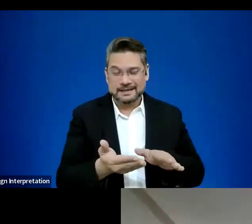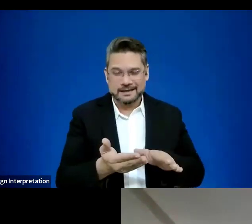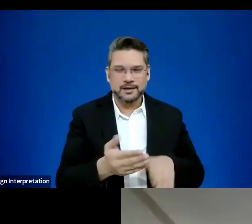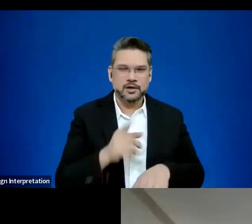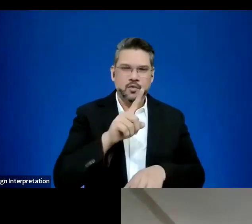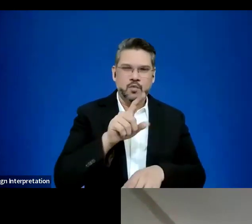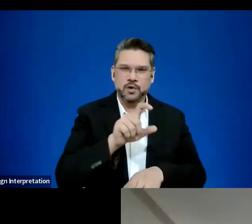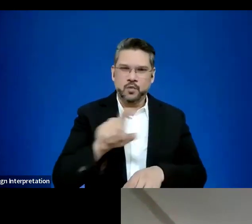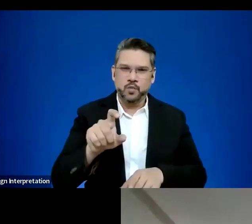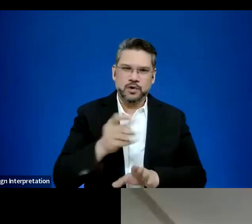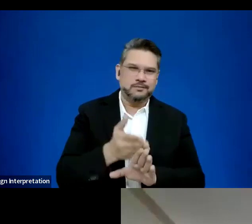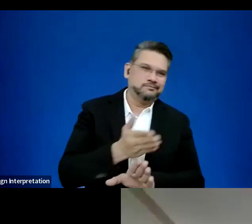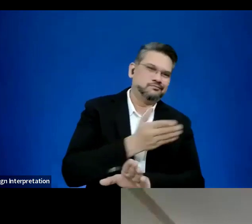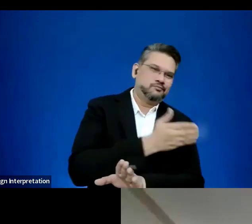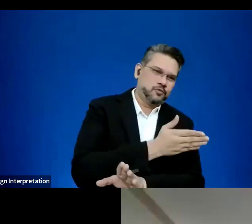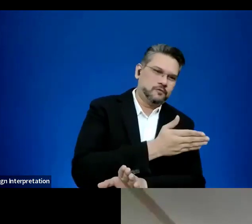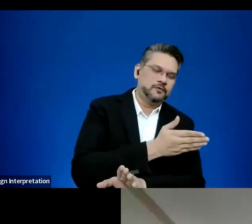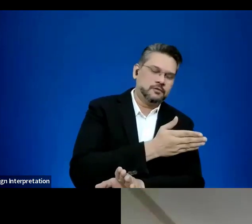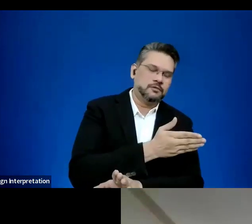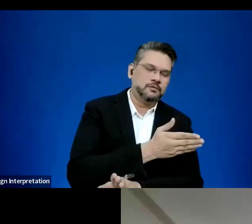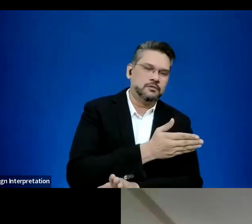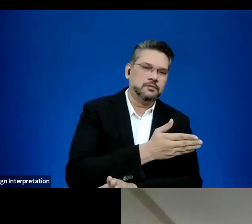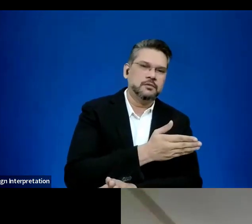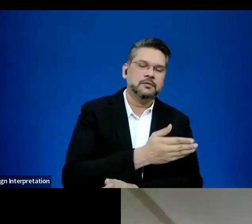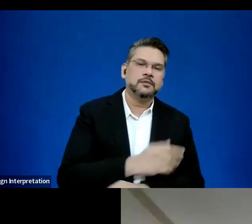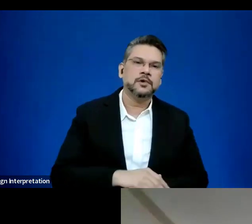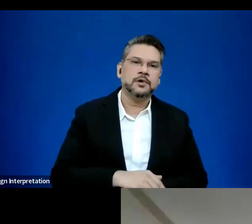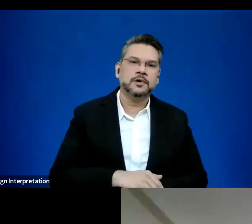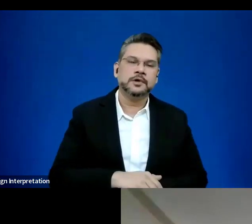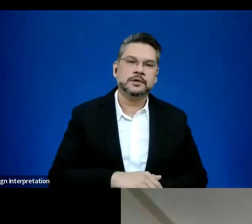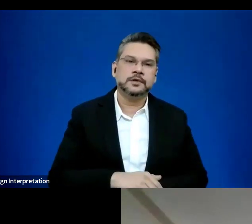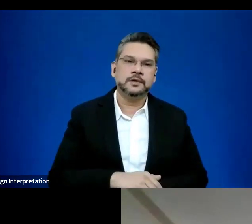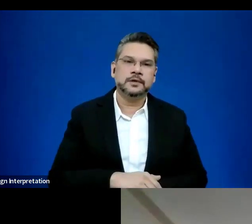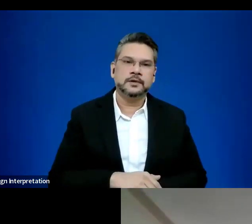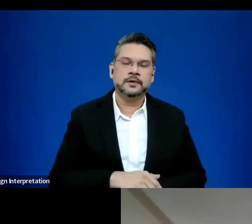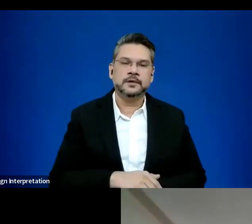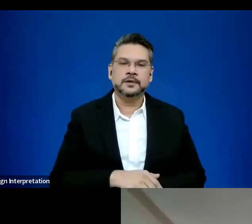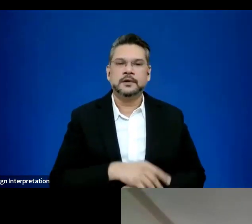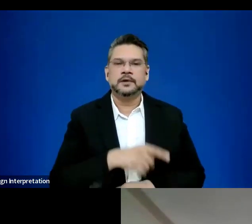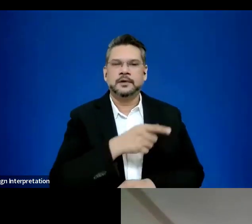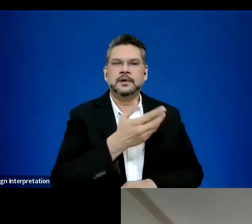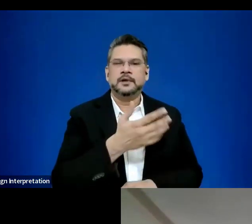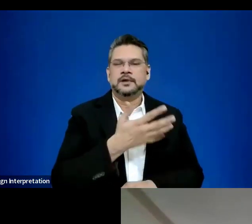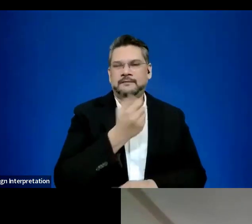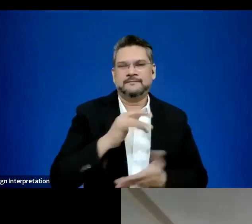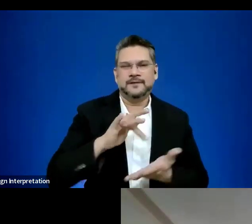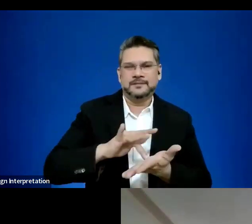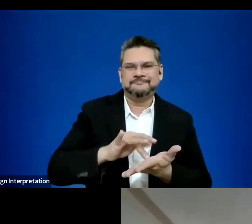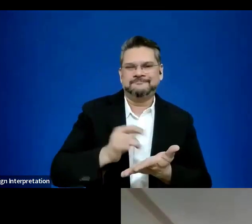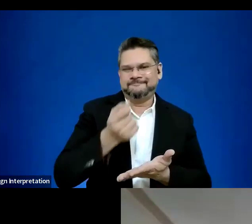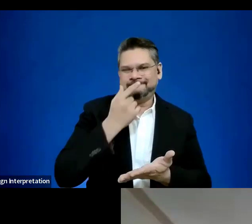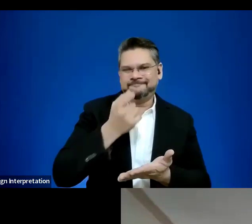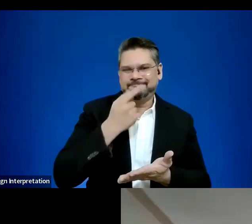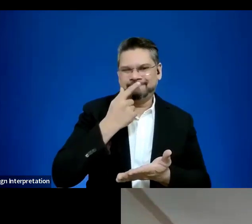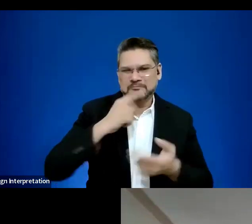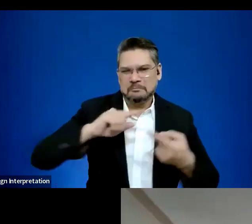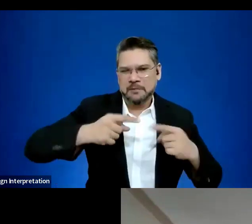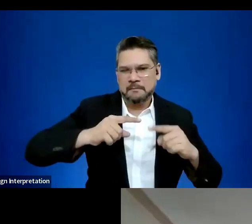那就是我想一个礼拜之前。他离开了他的身体。